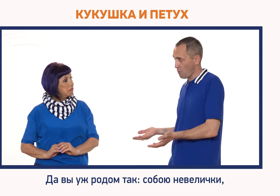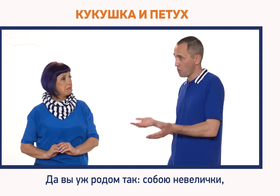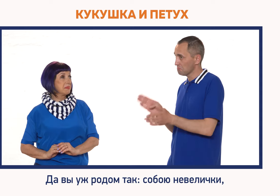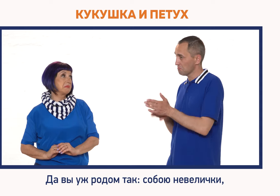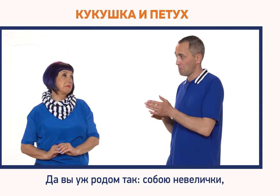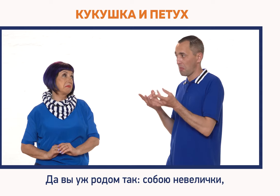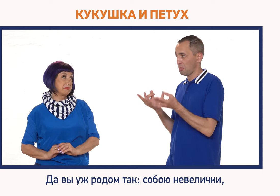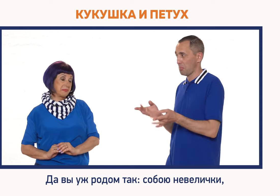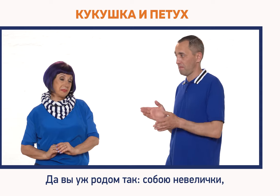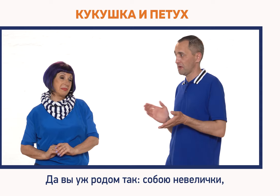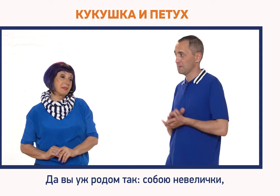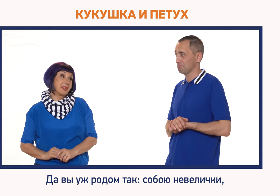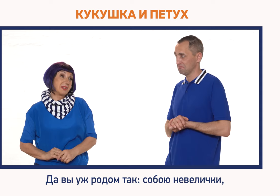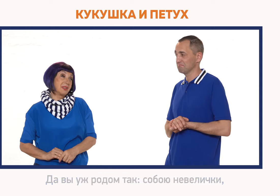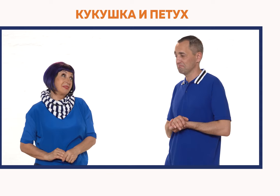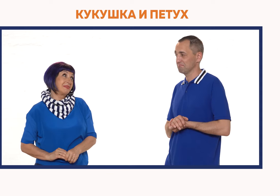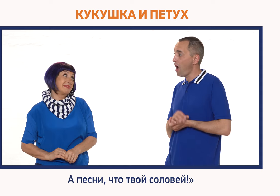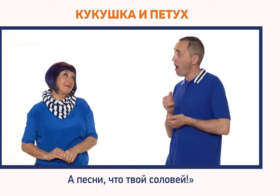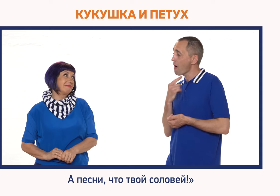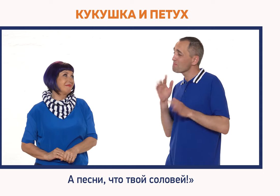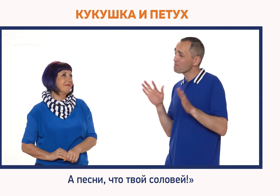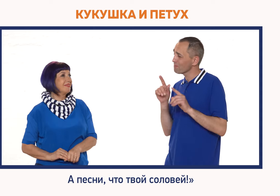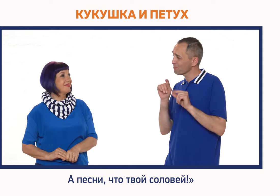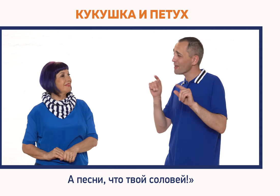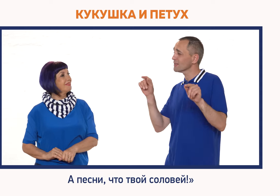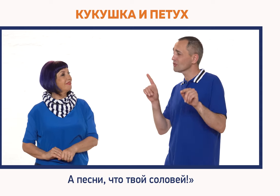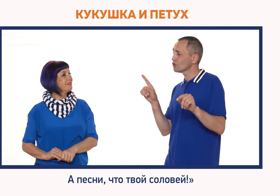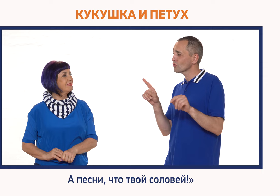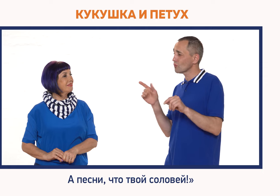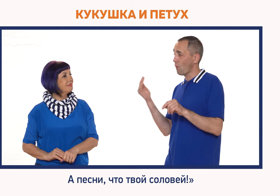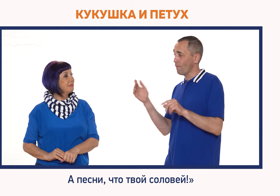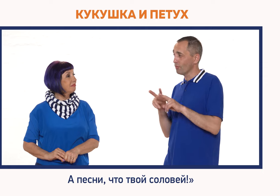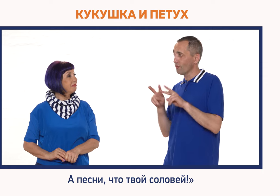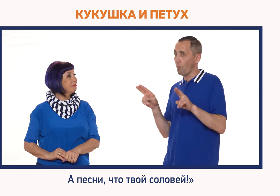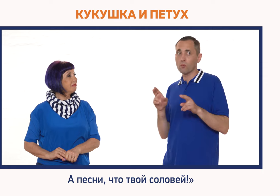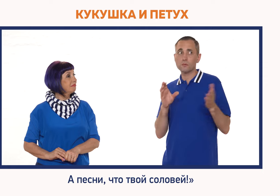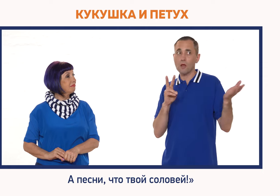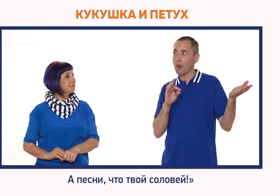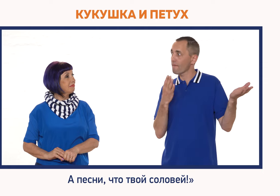собою невелички, а песни, что твой